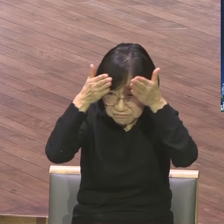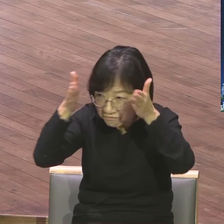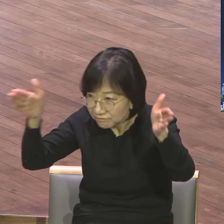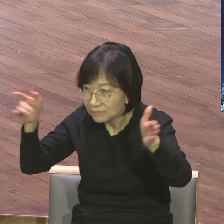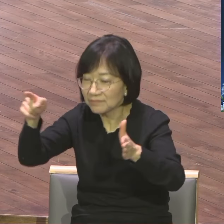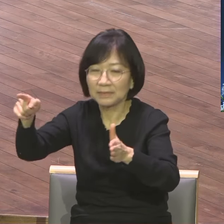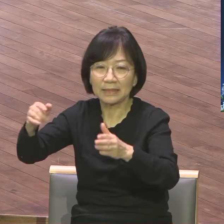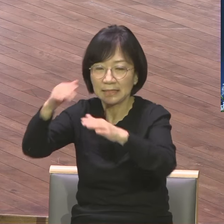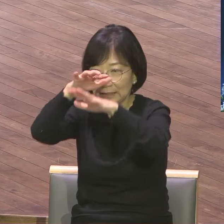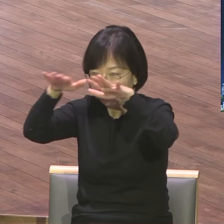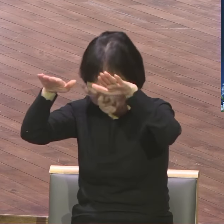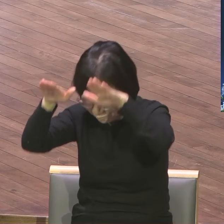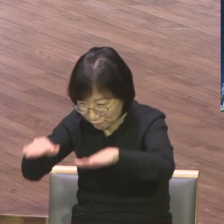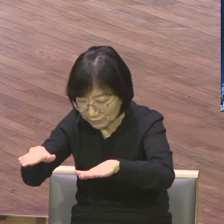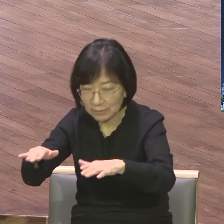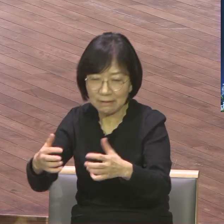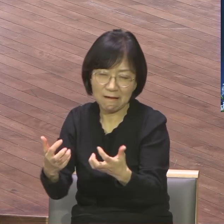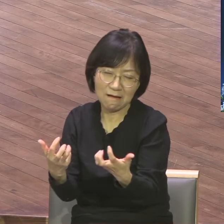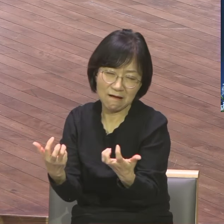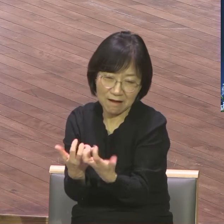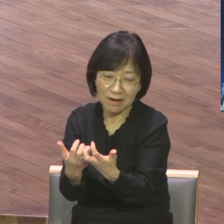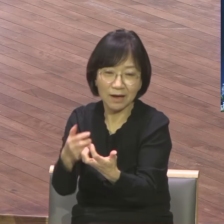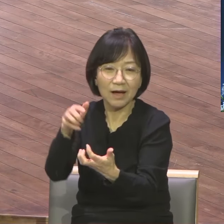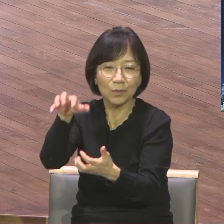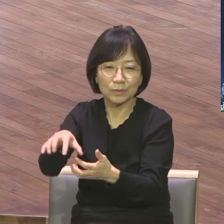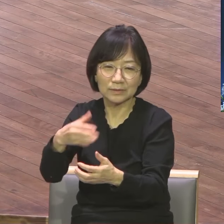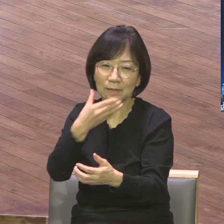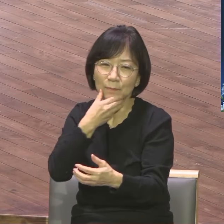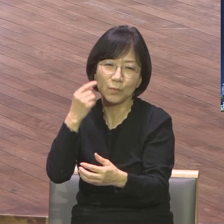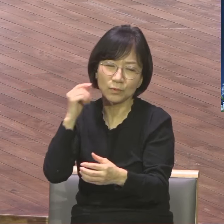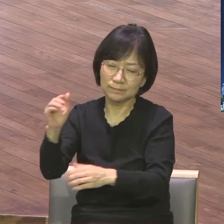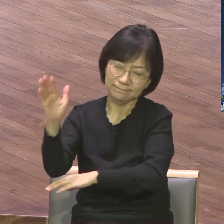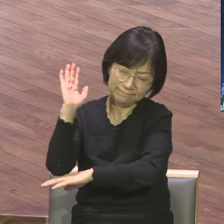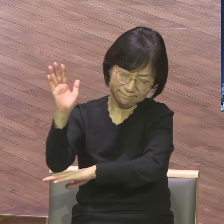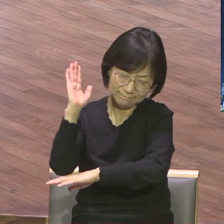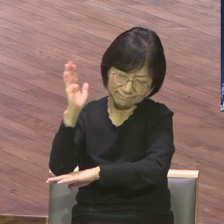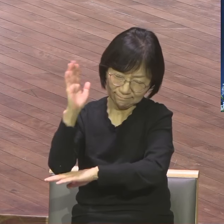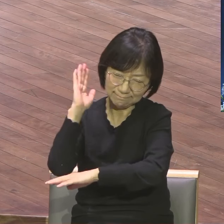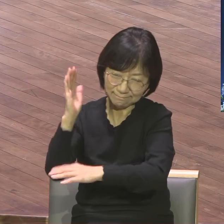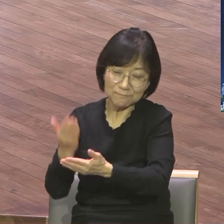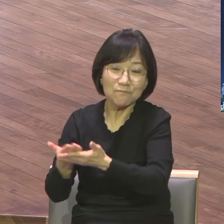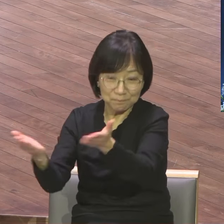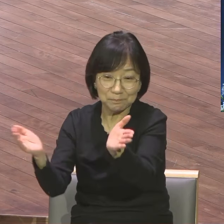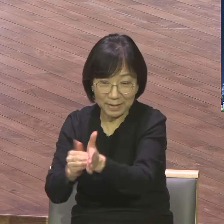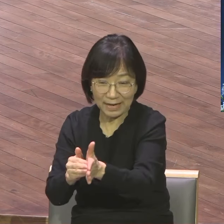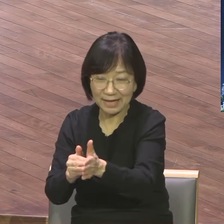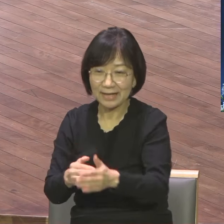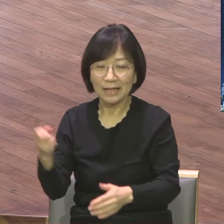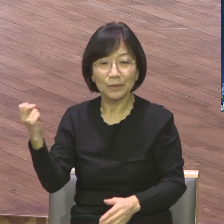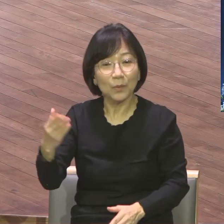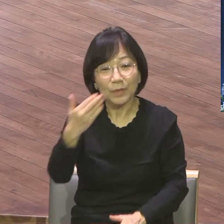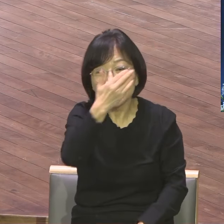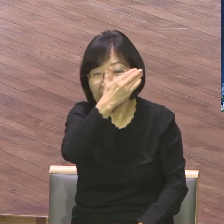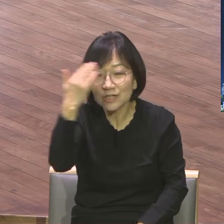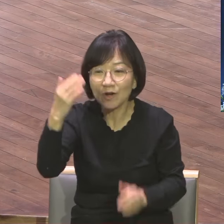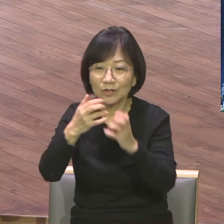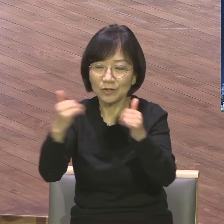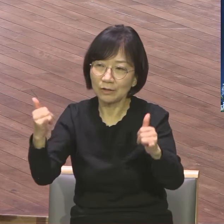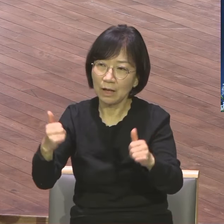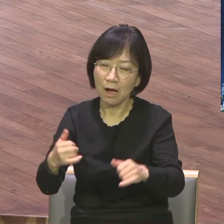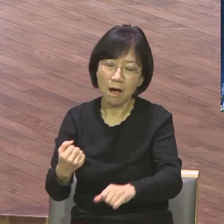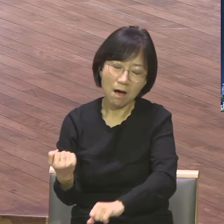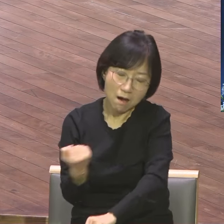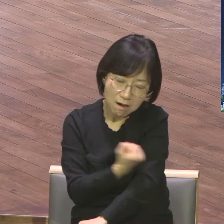저 파키스탄에 복음을 증거했습니다. 이래 우리 귀한 청년들이 굉장히 수고를